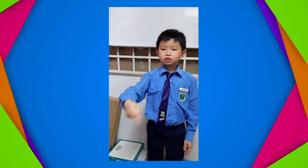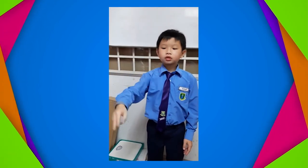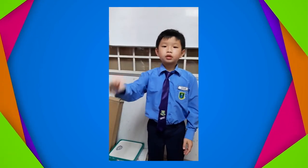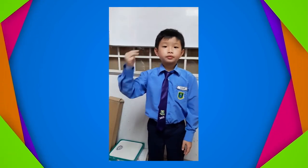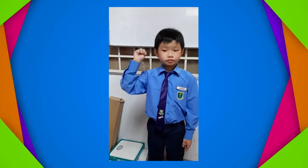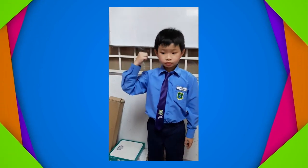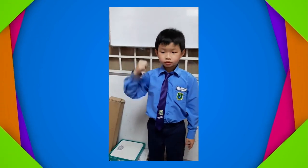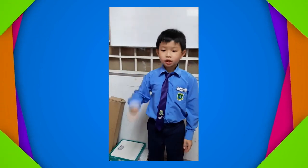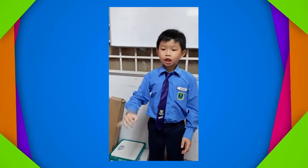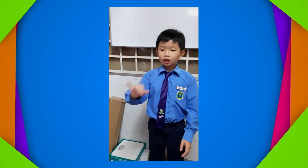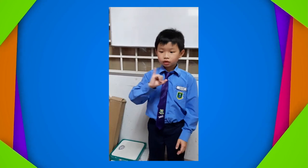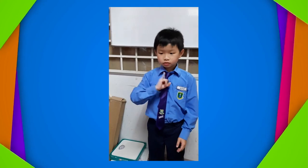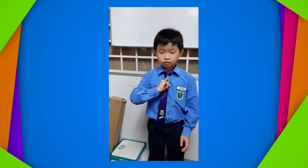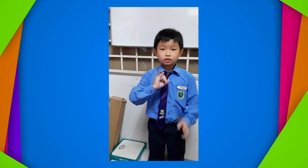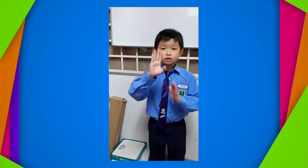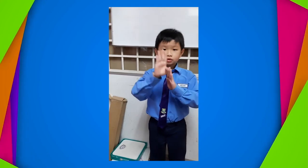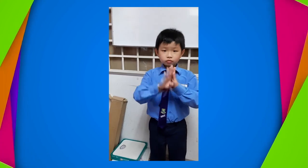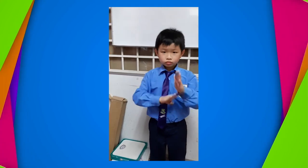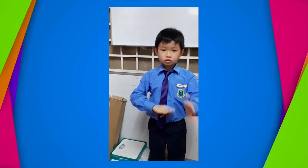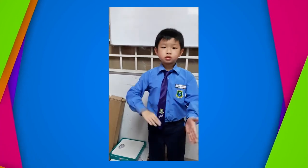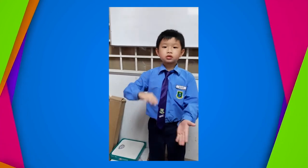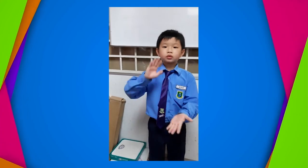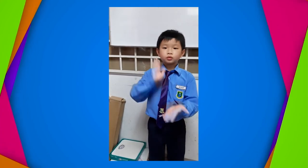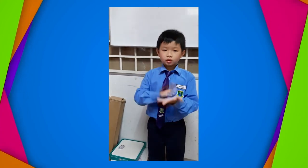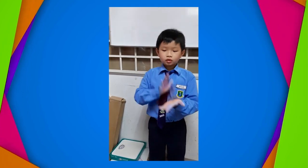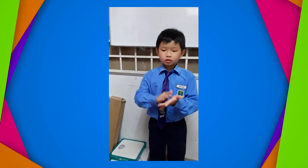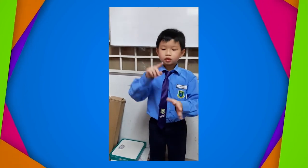Michayah M. Saya